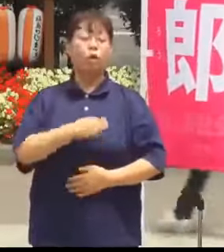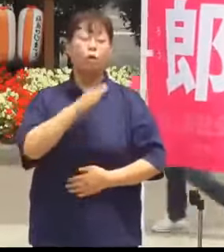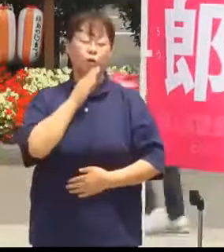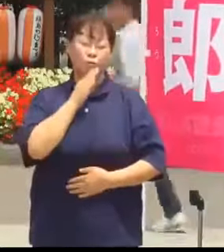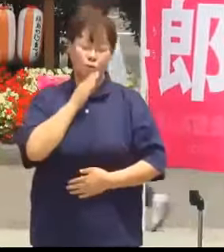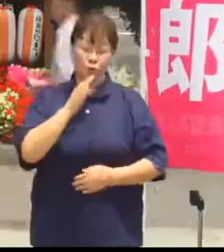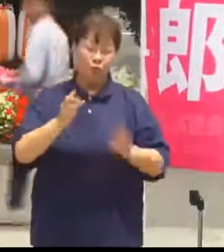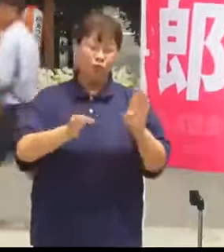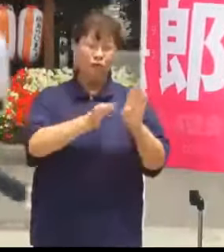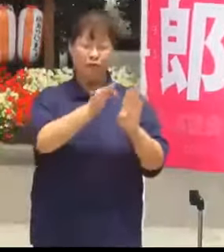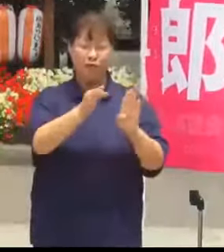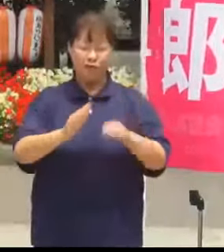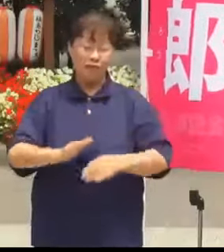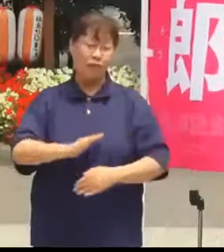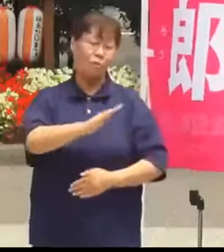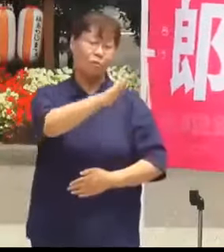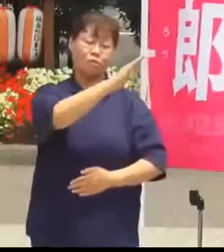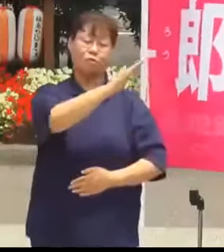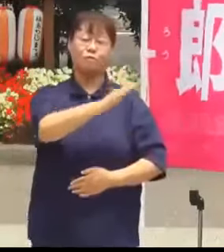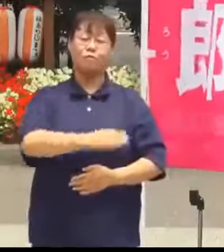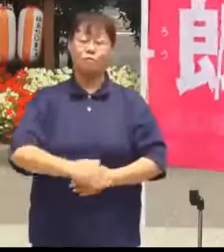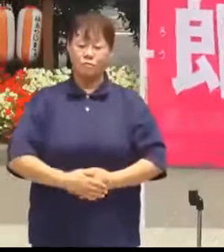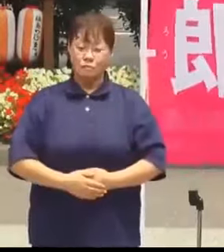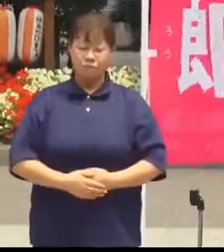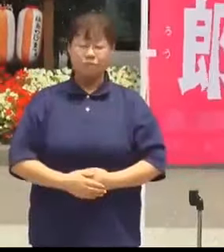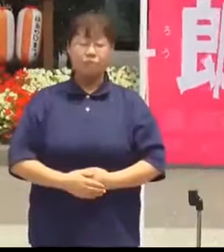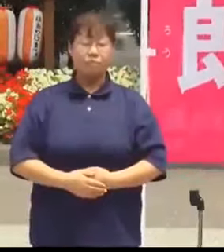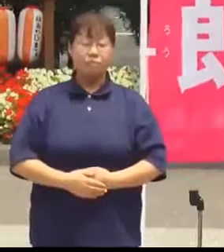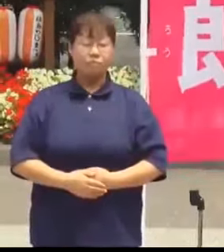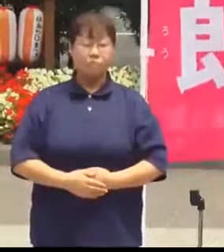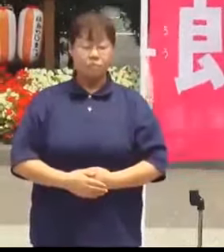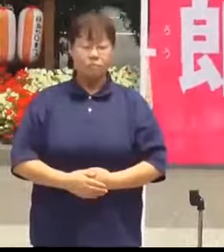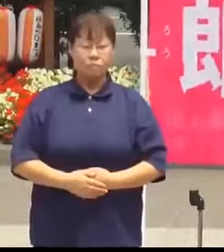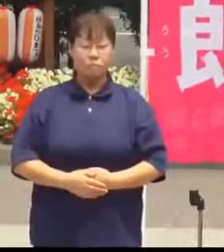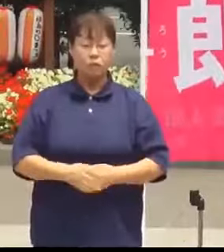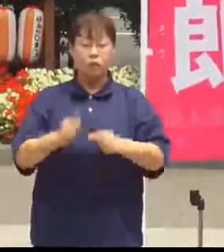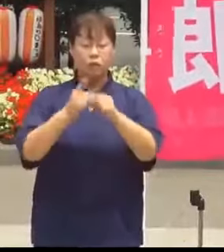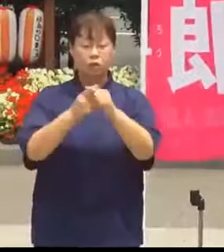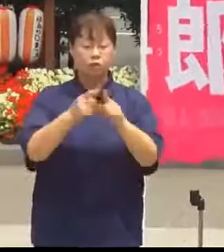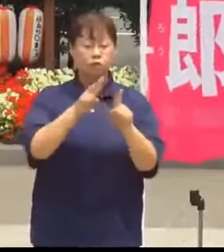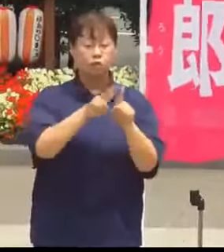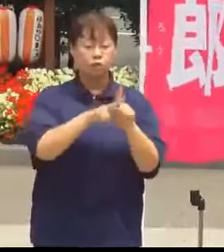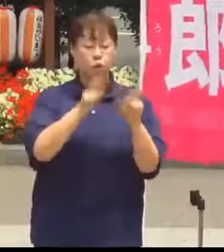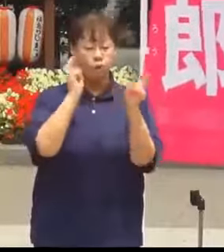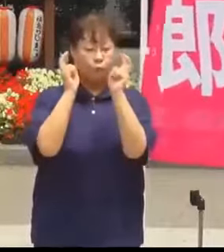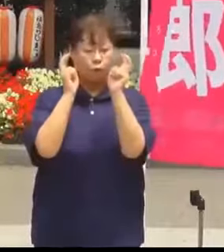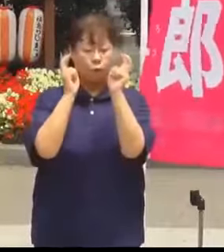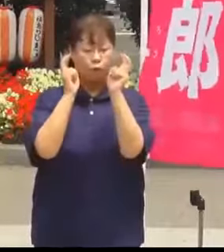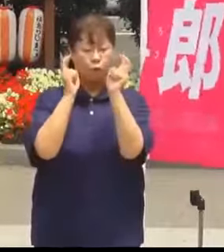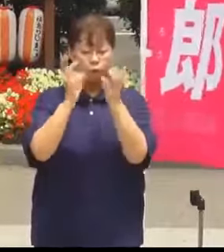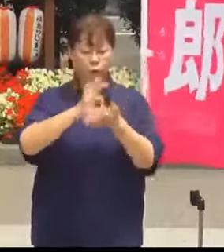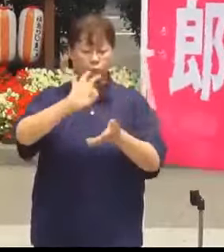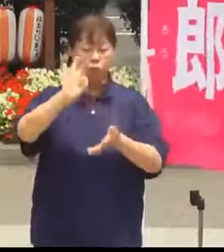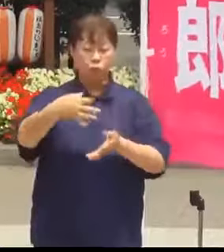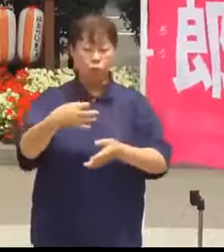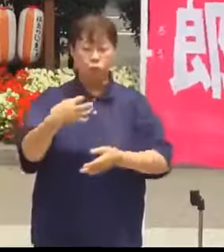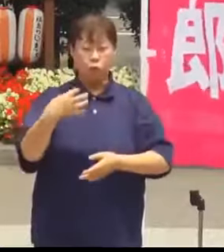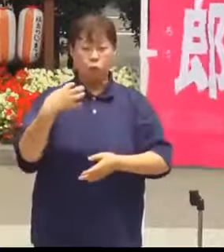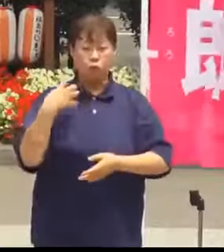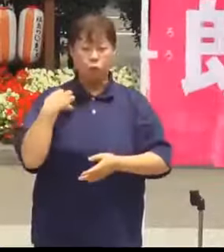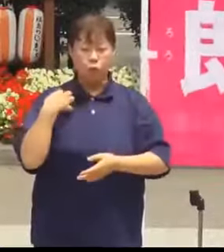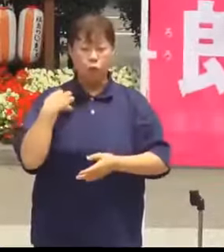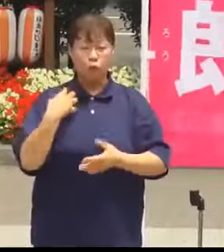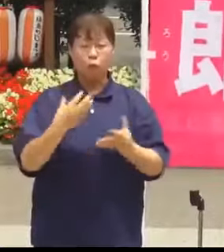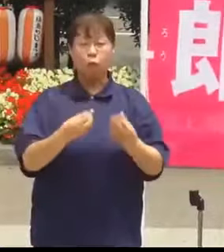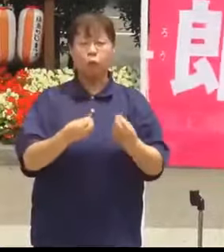景気回復していくよってことですよそれに加えて中小企業零細企業消費税の負担がなくなるだけじゃなく